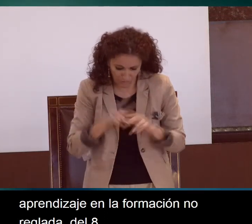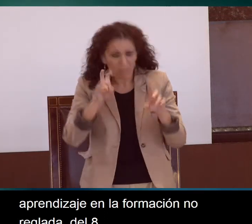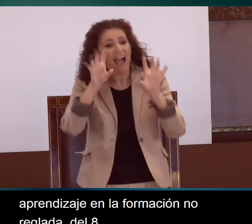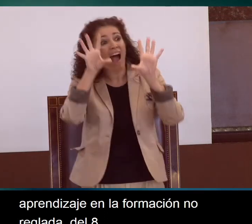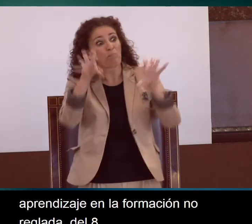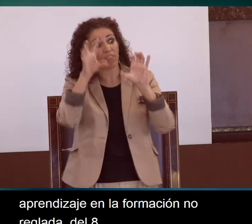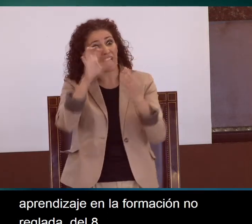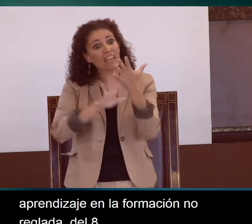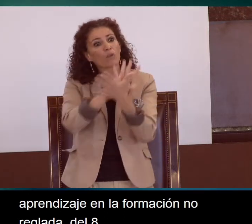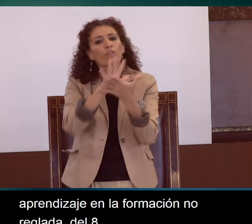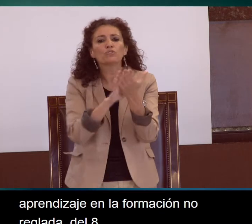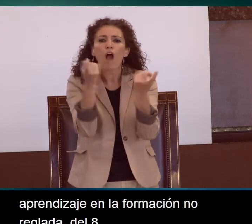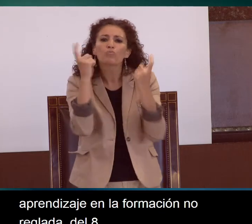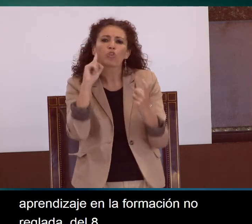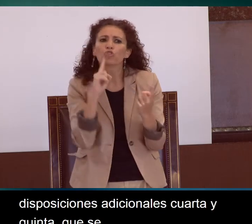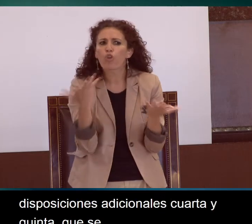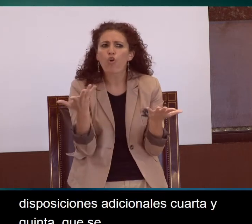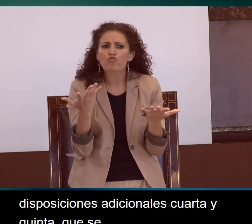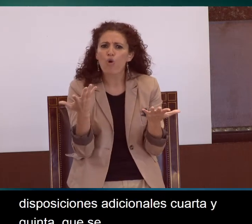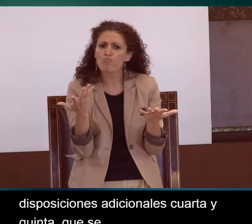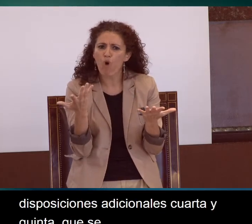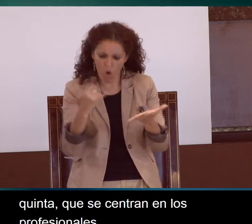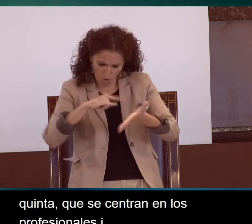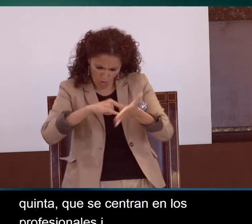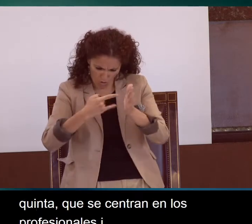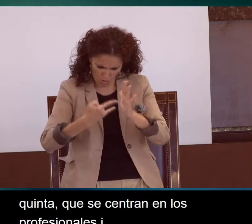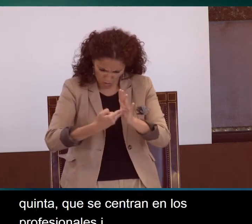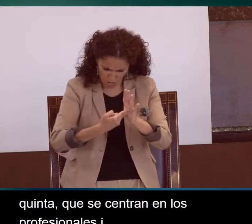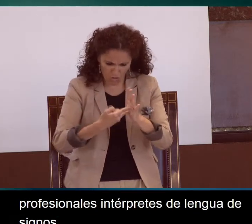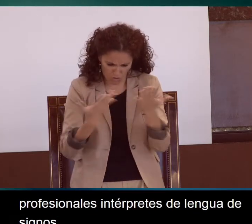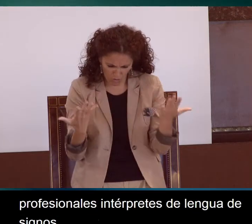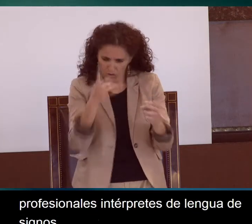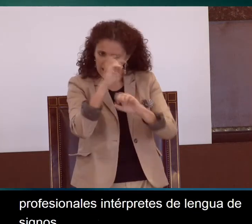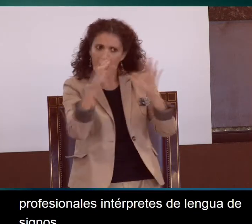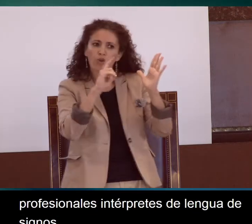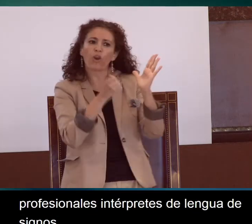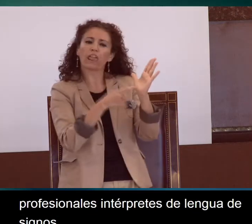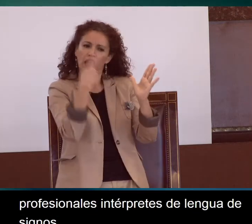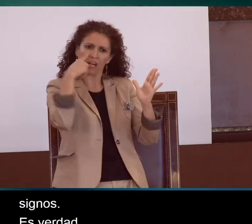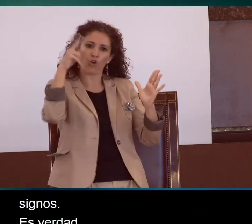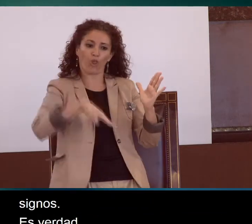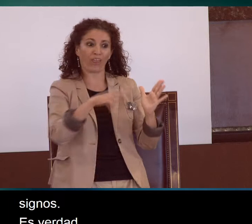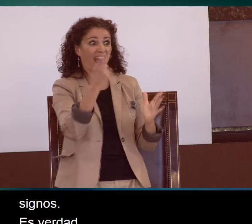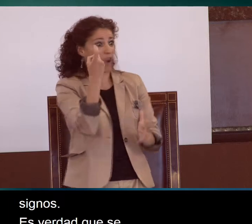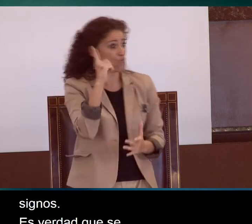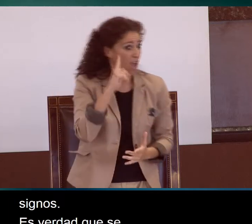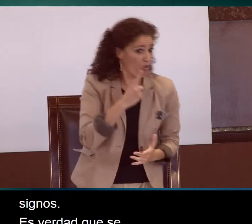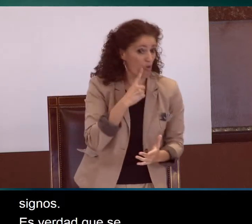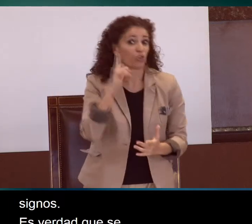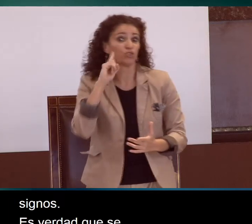plasmarlos en la realidad. Y nos planteamos la pregunta de cómo hacerlo. La lengua de signos